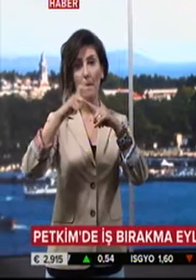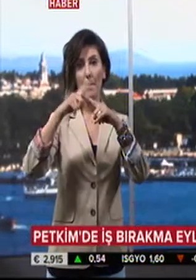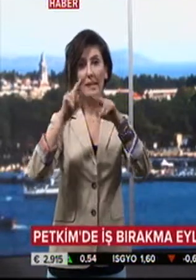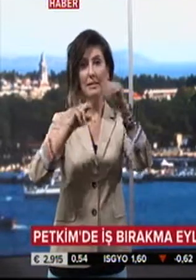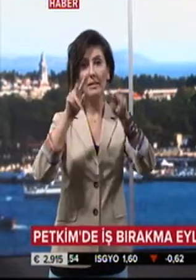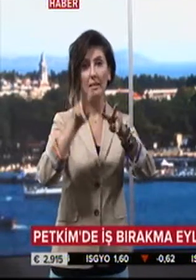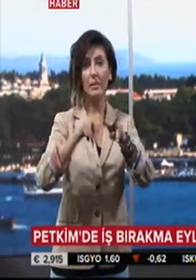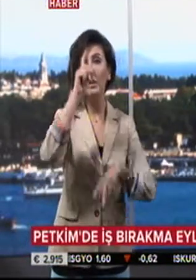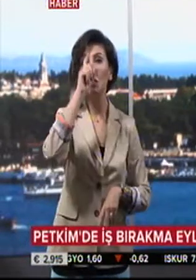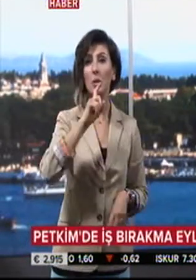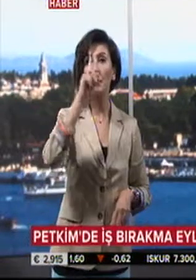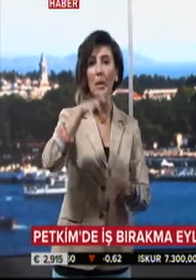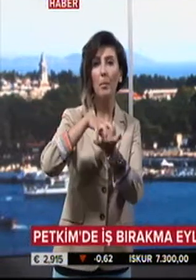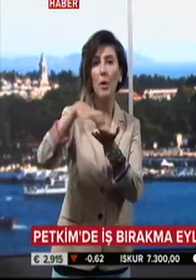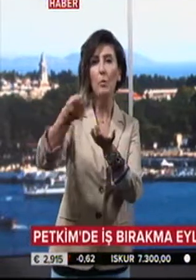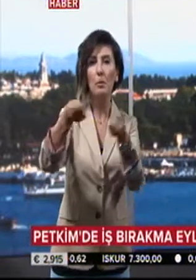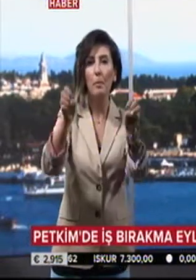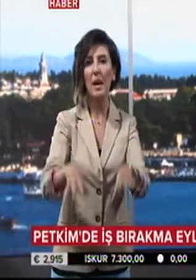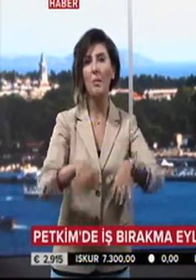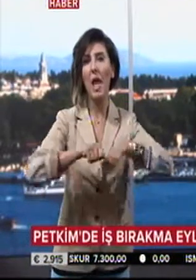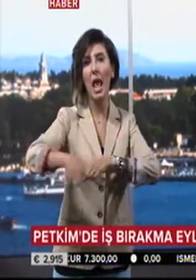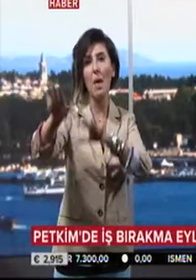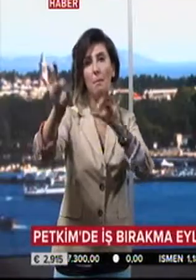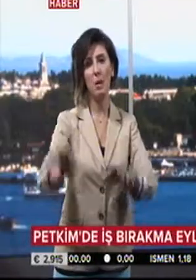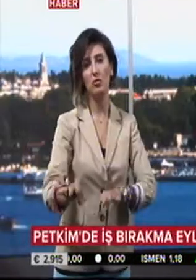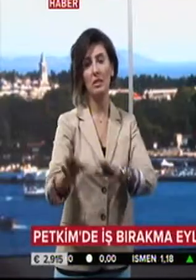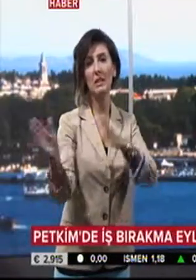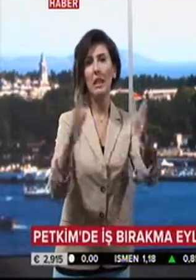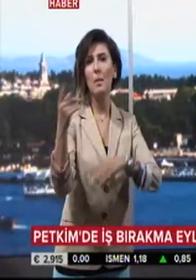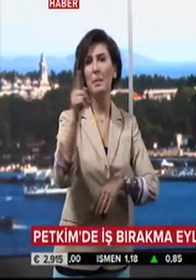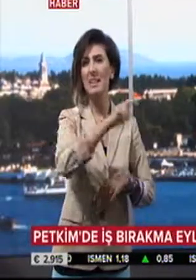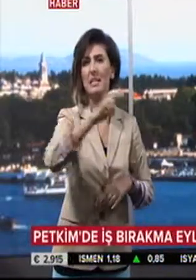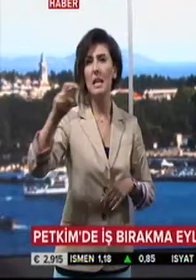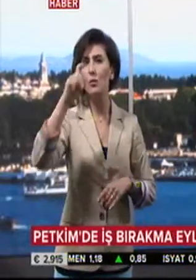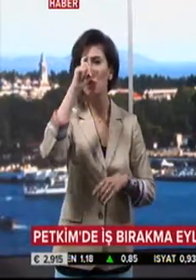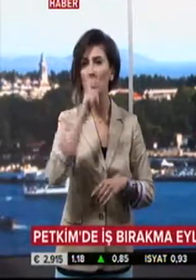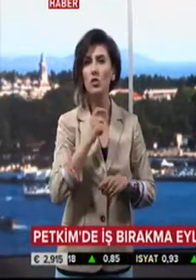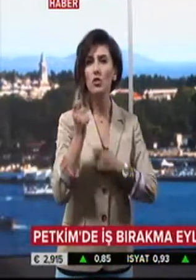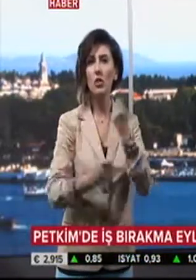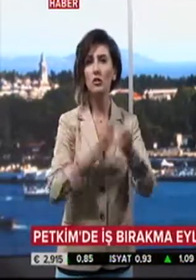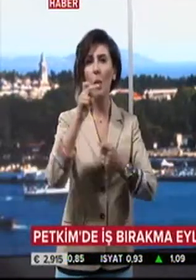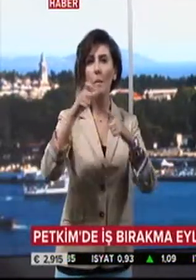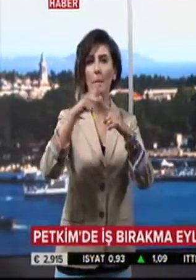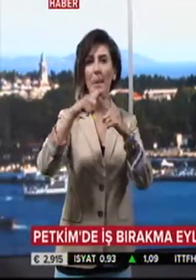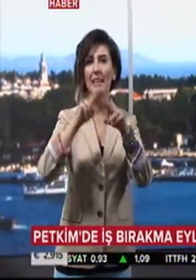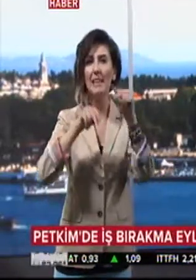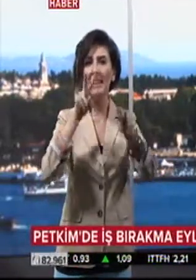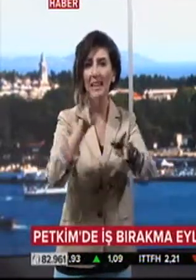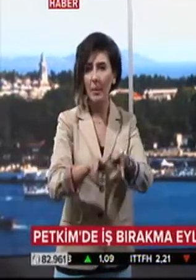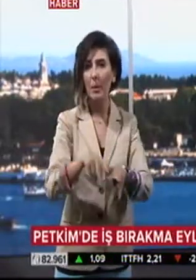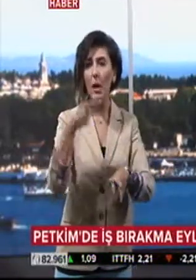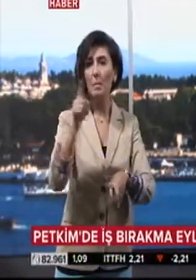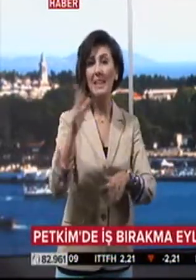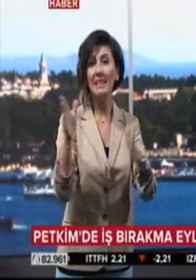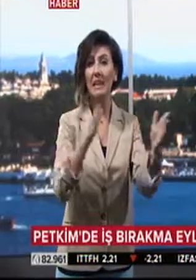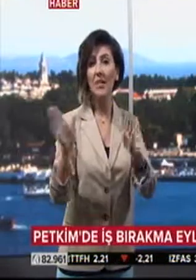Petkim'de işçilerin bir bölümü iş bırakma eylemine başladı. Yaklaşık 1800 işçinin çalıştığı Petkim'de